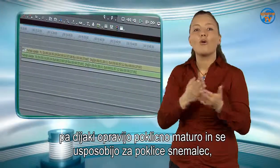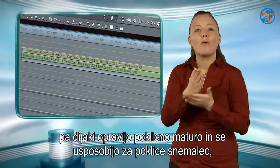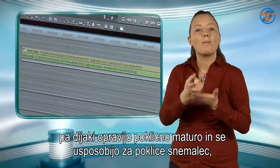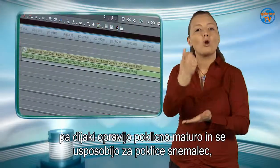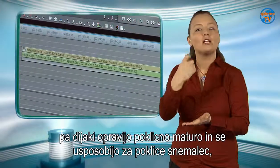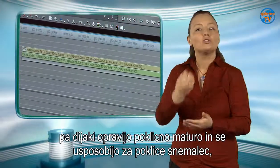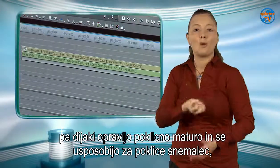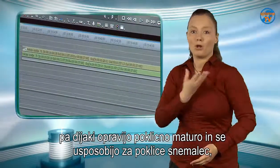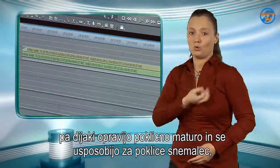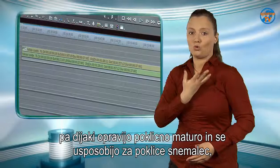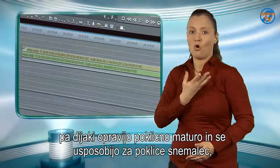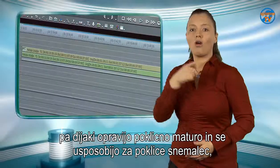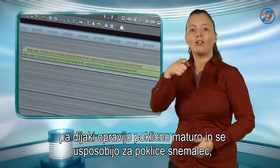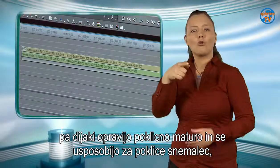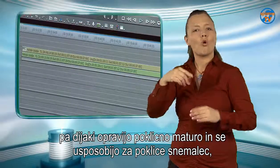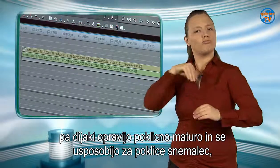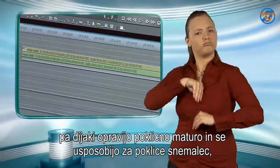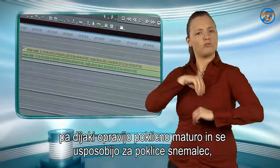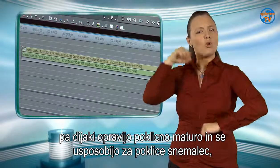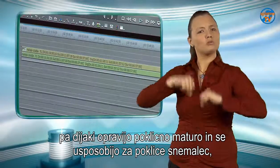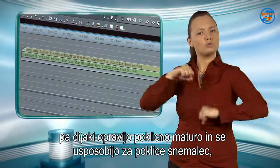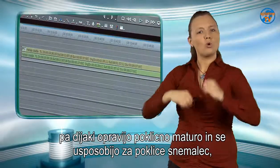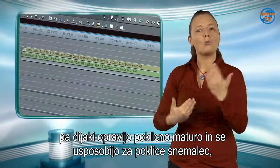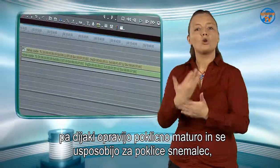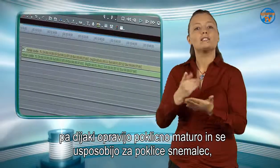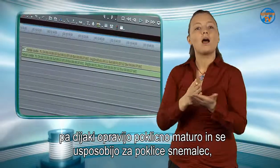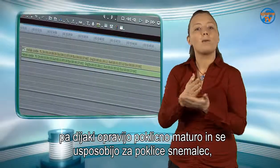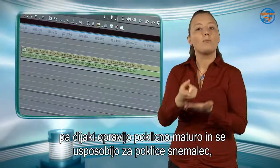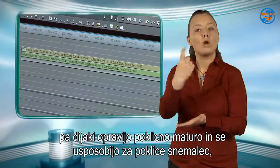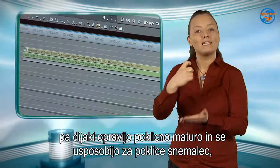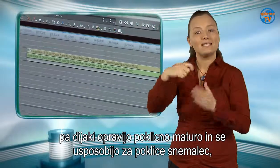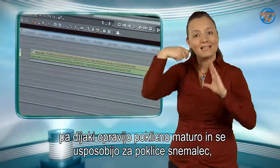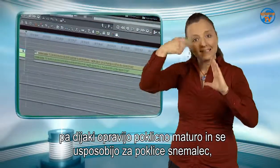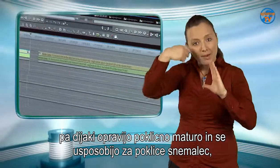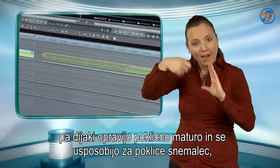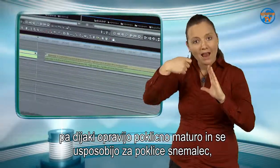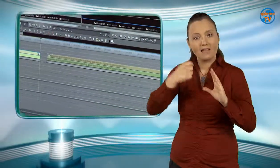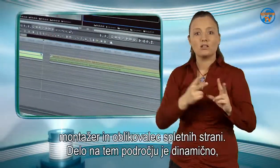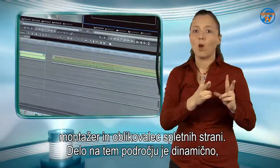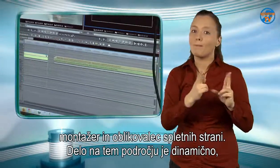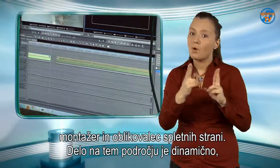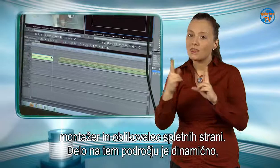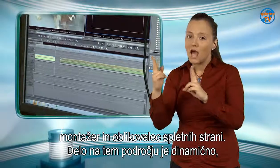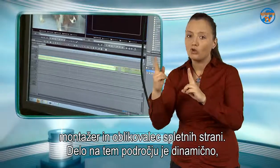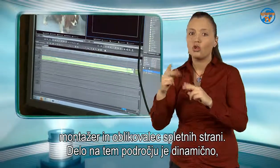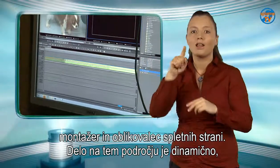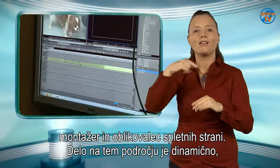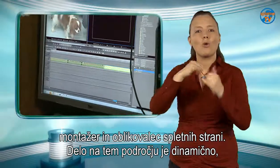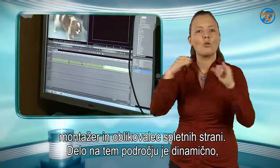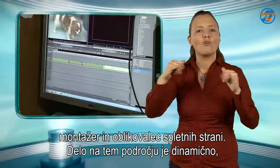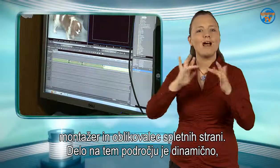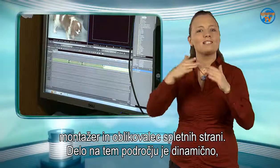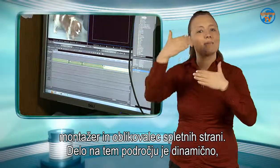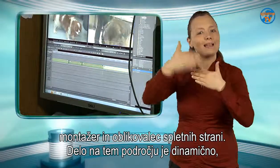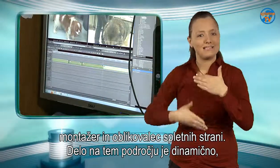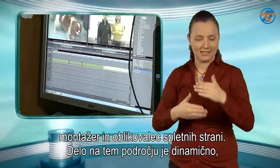dijaki opravijo poklicno maturo in se usposobijo za poklice snemalec, montažer in